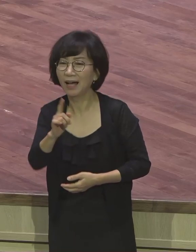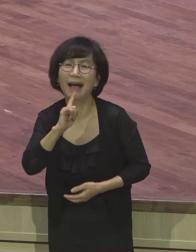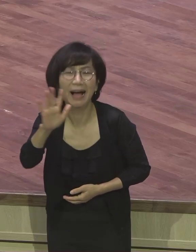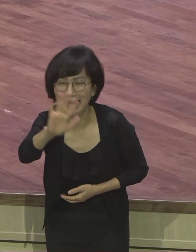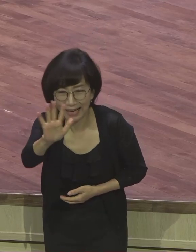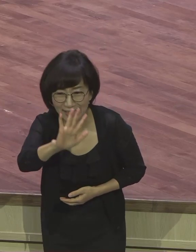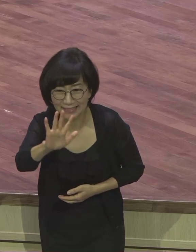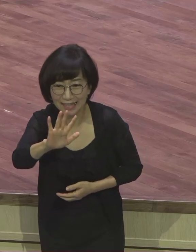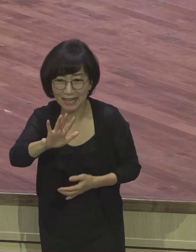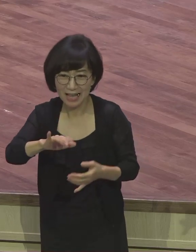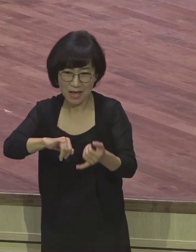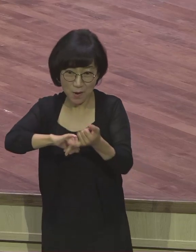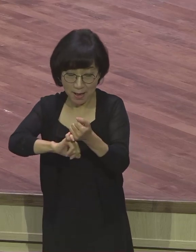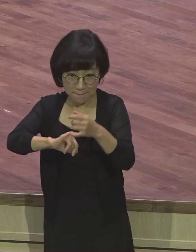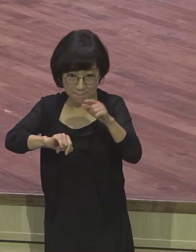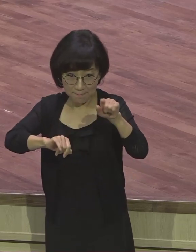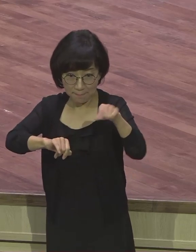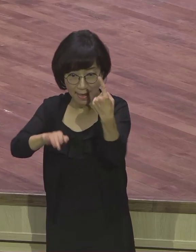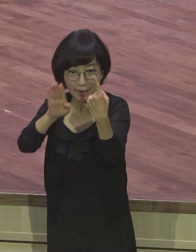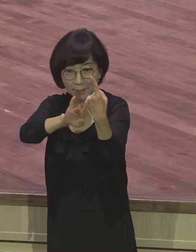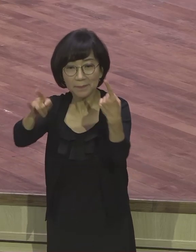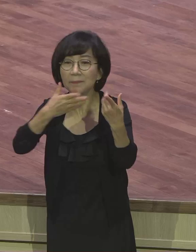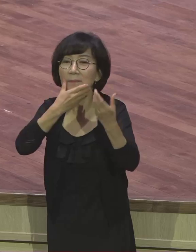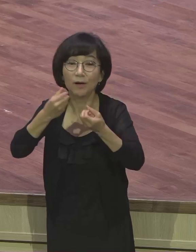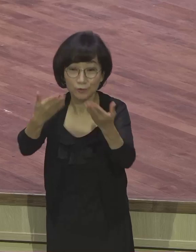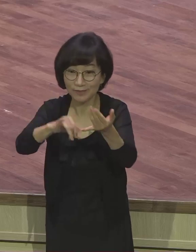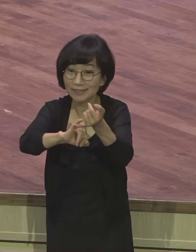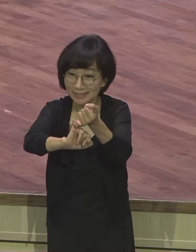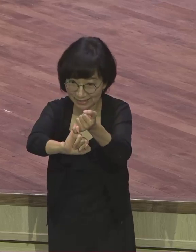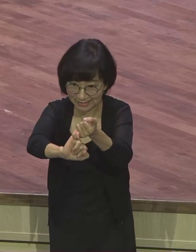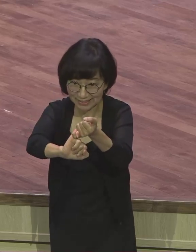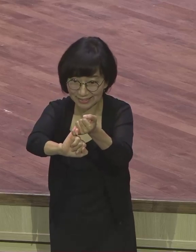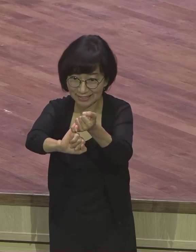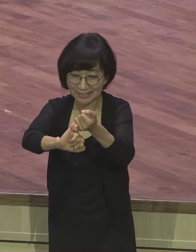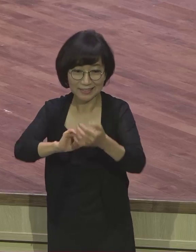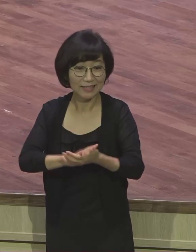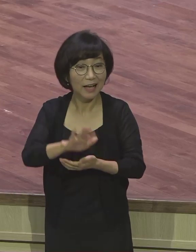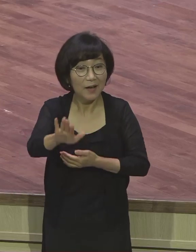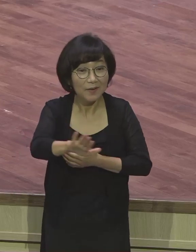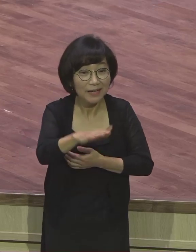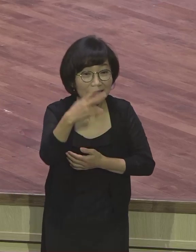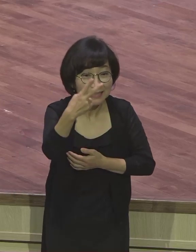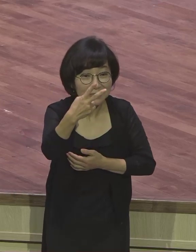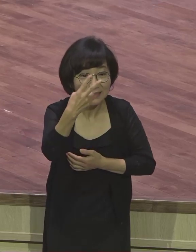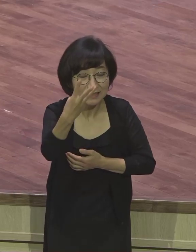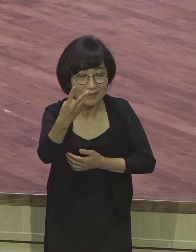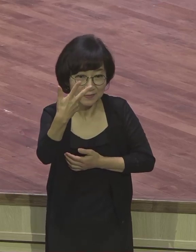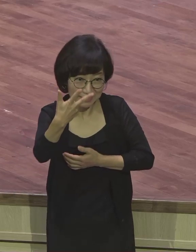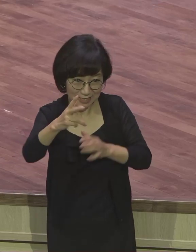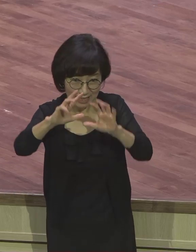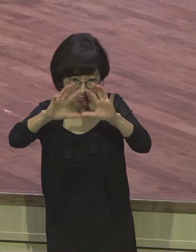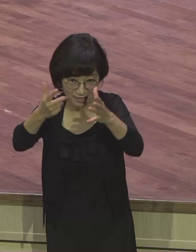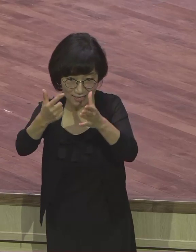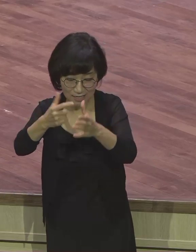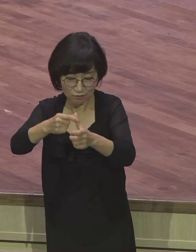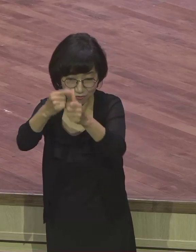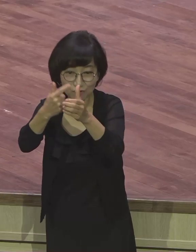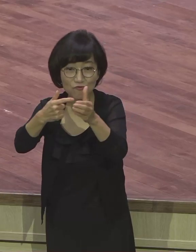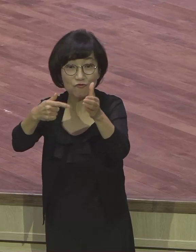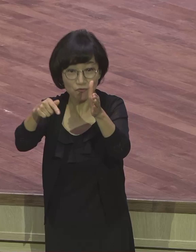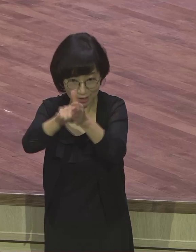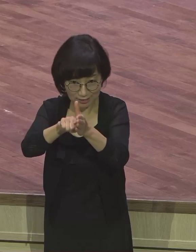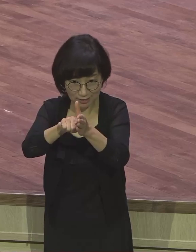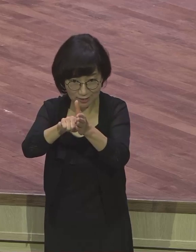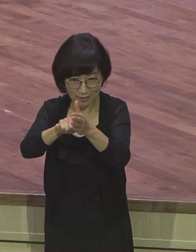금세 백배로 갚아주리라. 그래서 영계절 성도들 2, 3, 7일 날 세계보험만 2, 3 달러 살리는데 시대적,